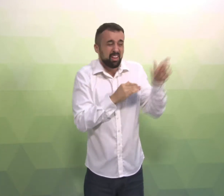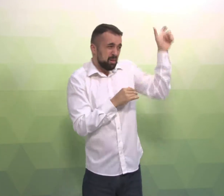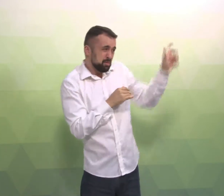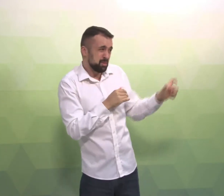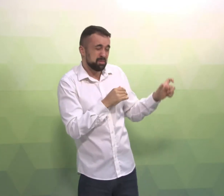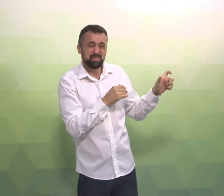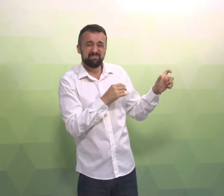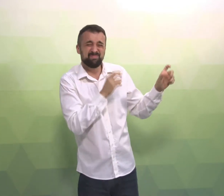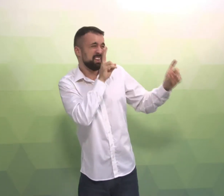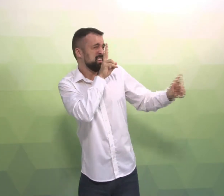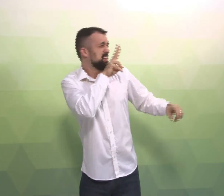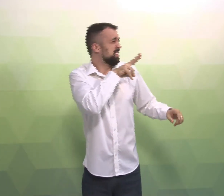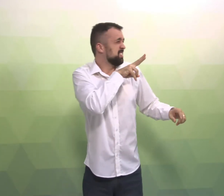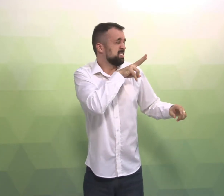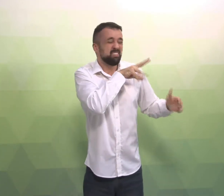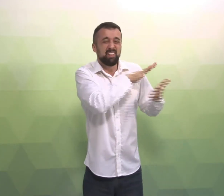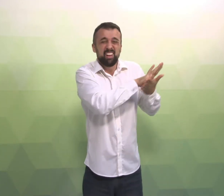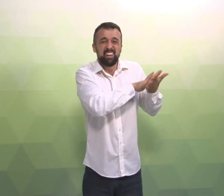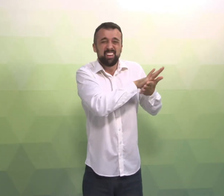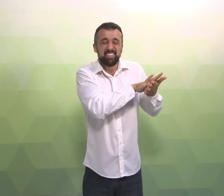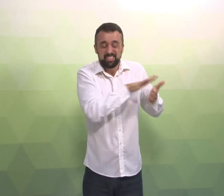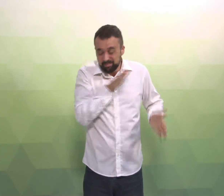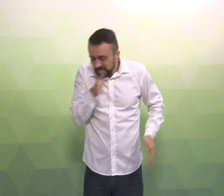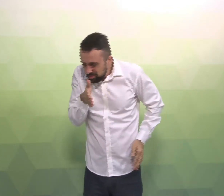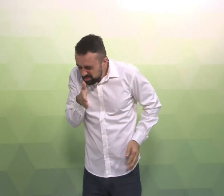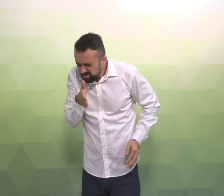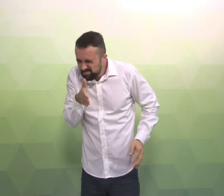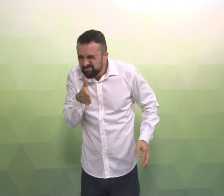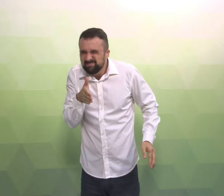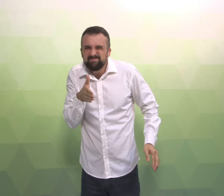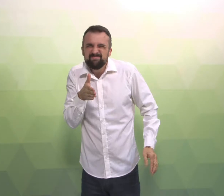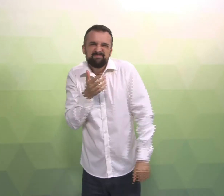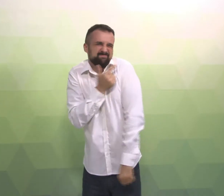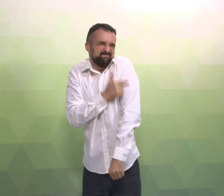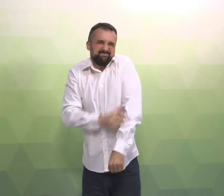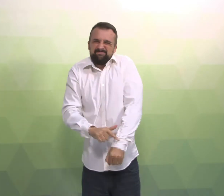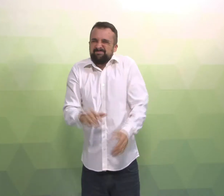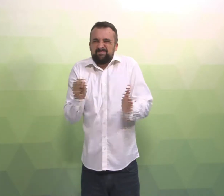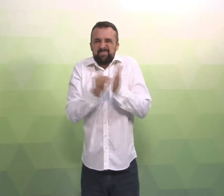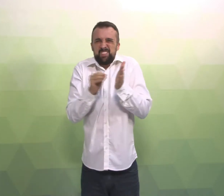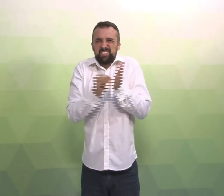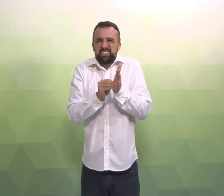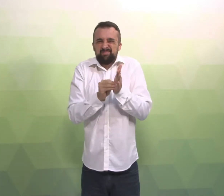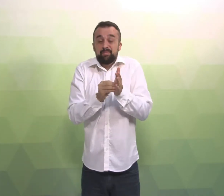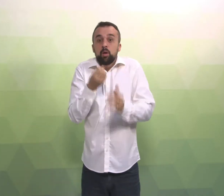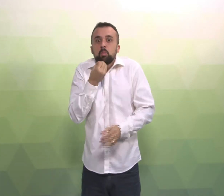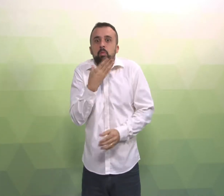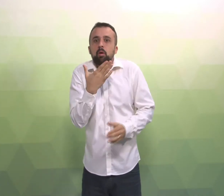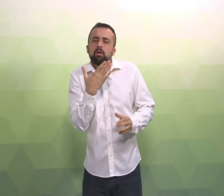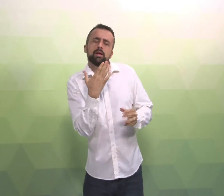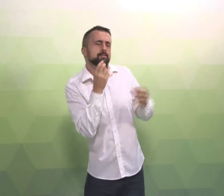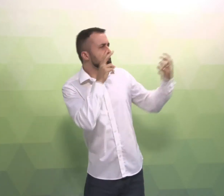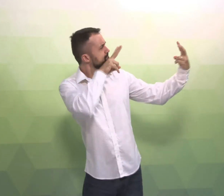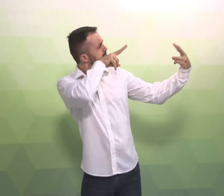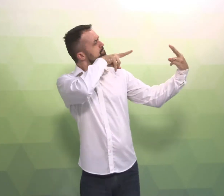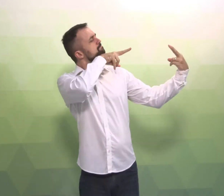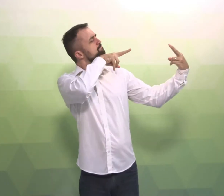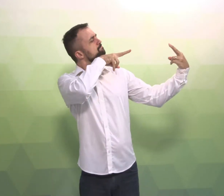Mas, na minha opinião, conversar com alguém sem olhar é estranho, é deselegante. O bom é uma